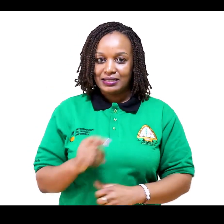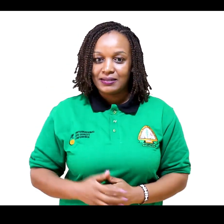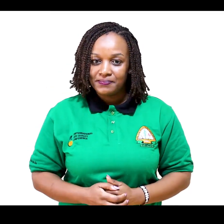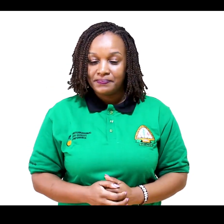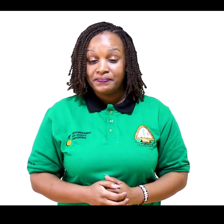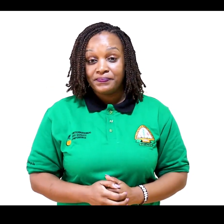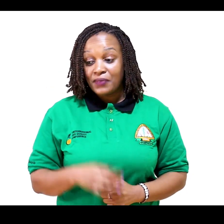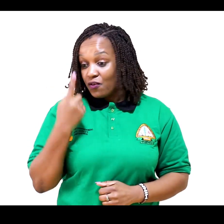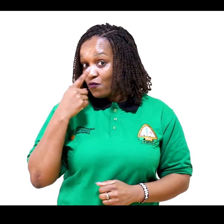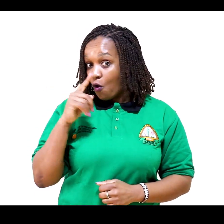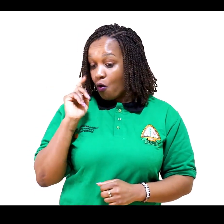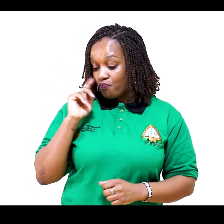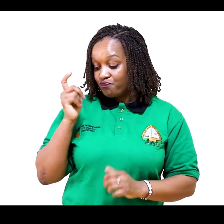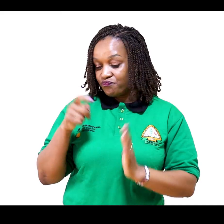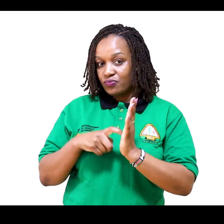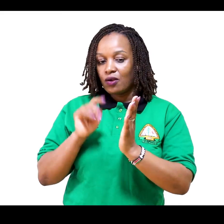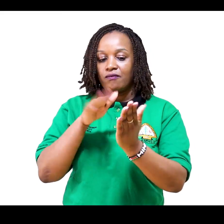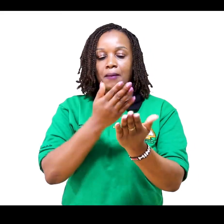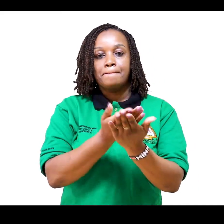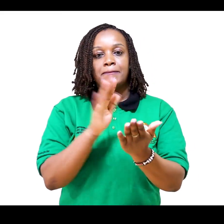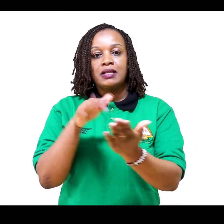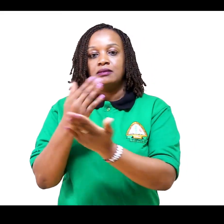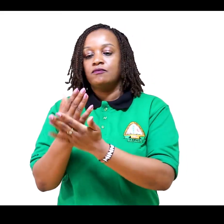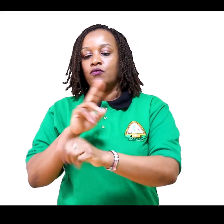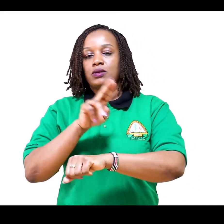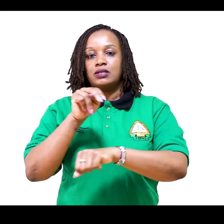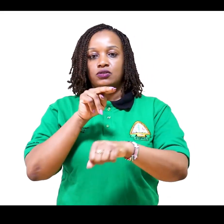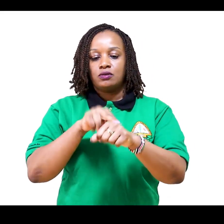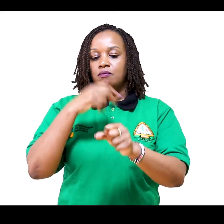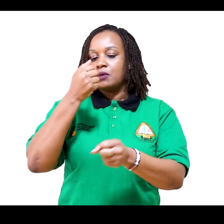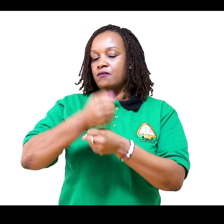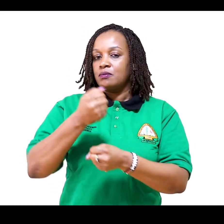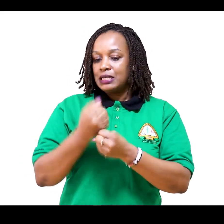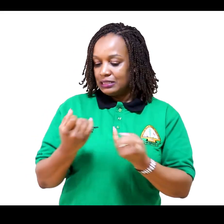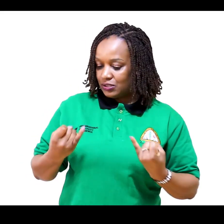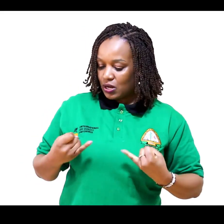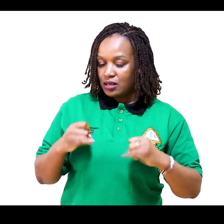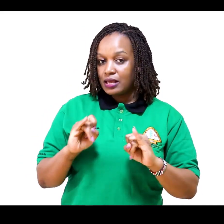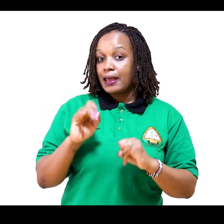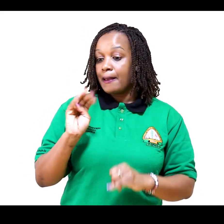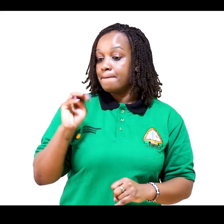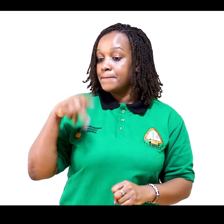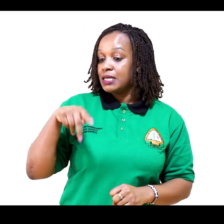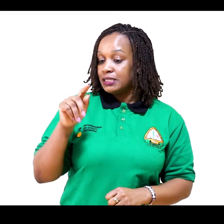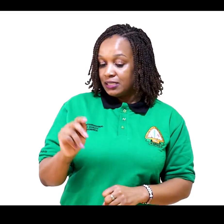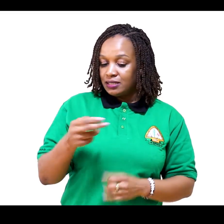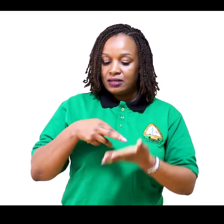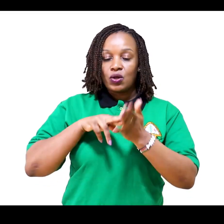5. Ili kukiri maombi ya majaribio ya kitaifa ya utendaji NPT, hitaji